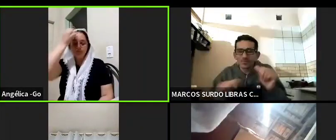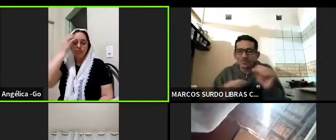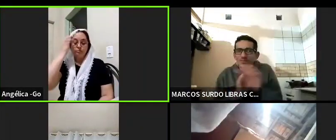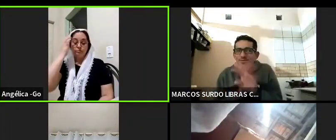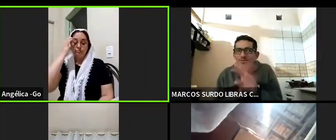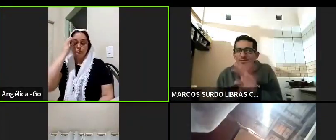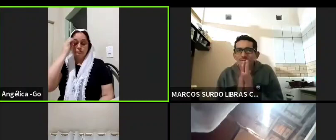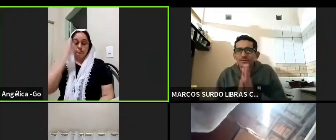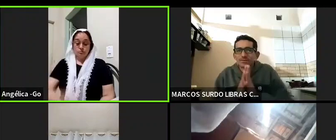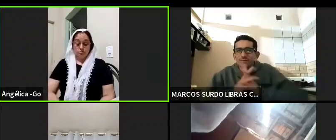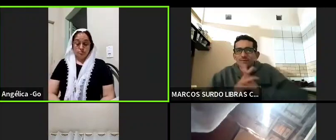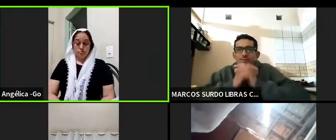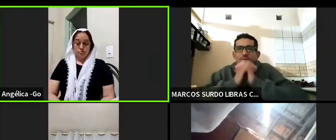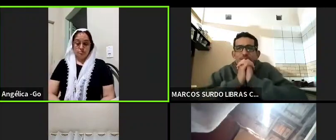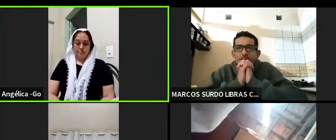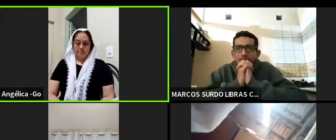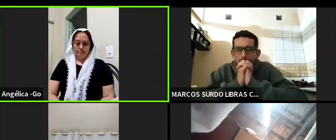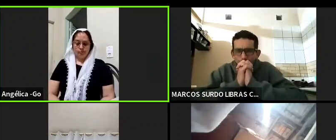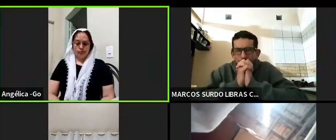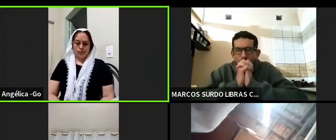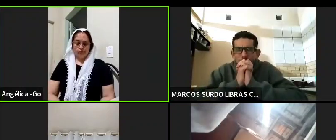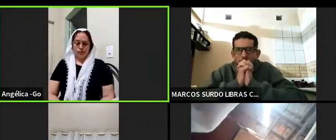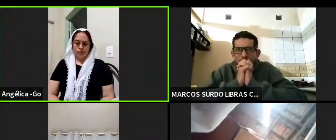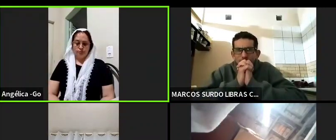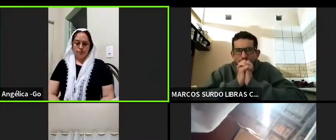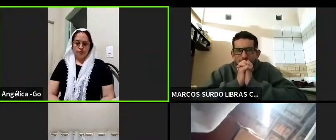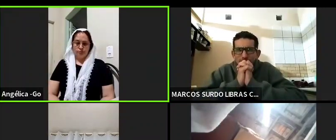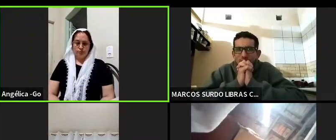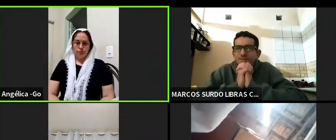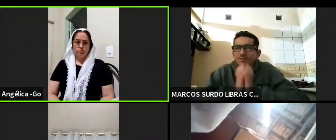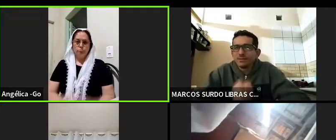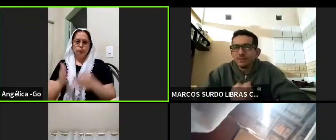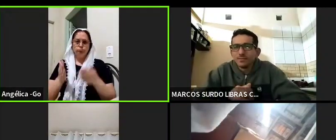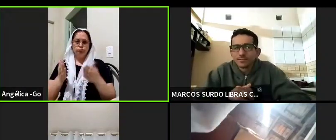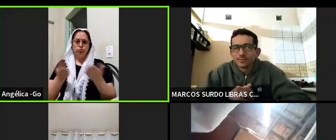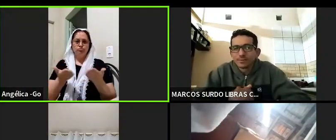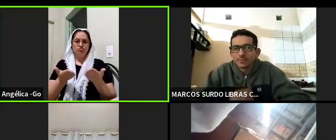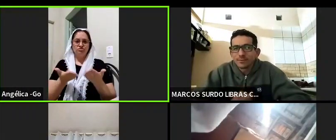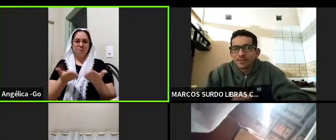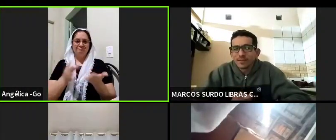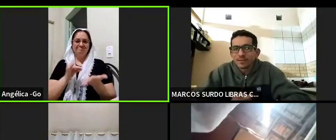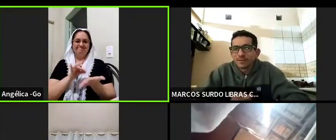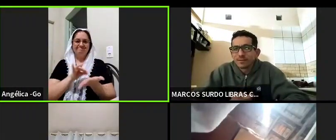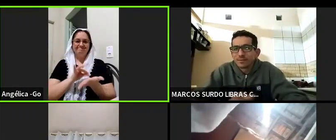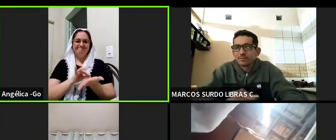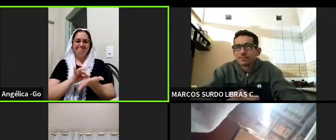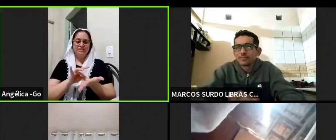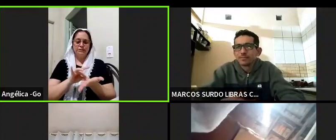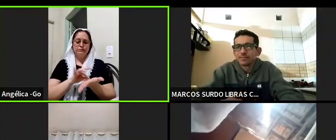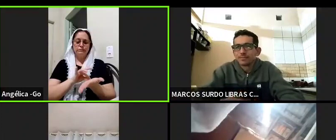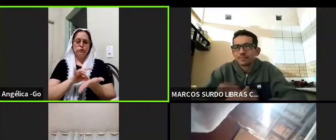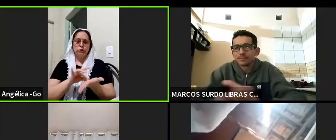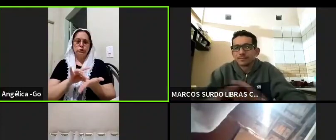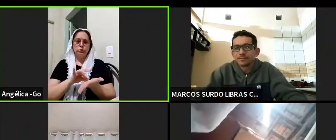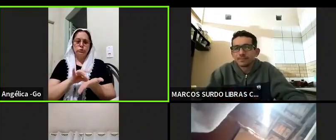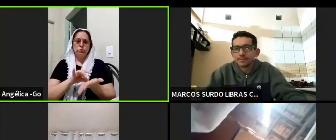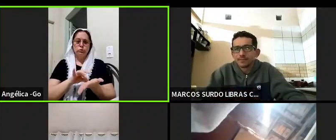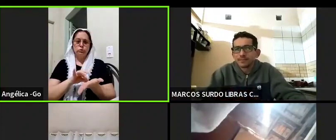Mas hoje, esse incircunciso filisteu, ele cai por terra.